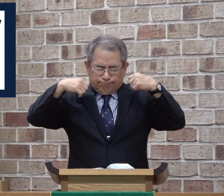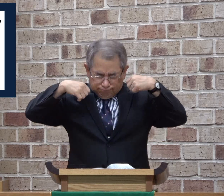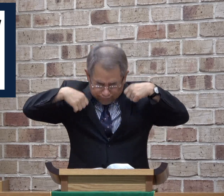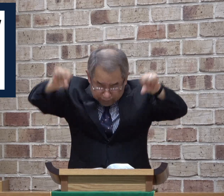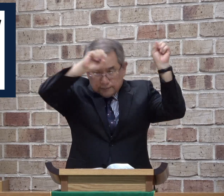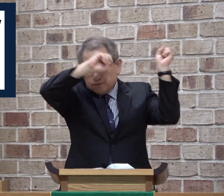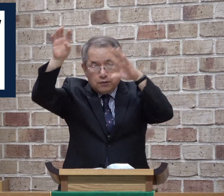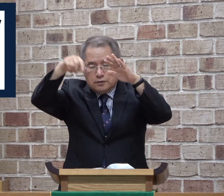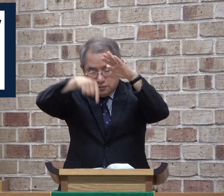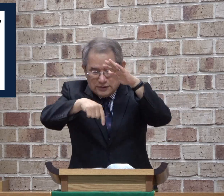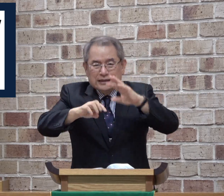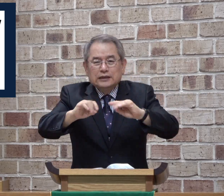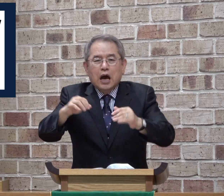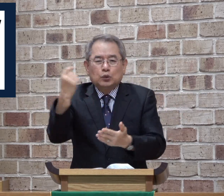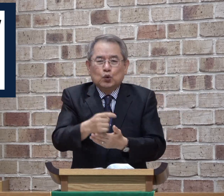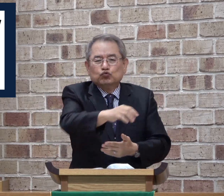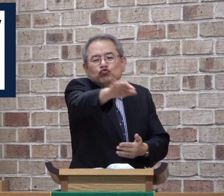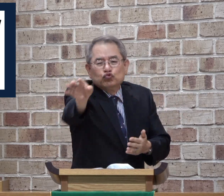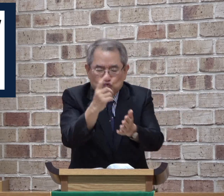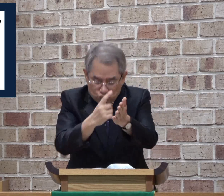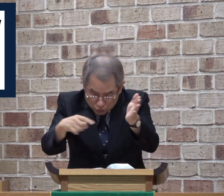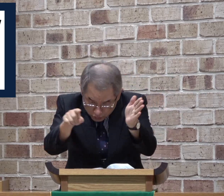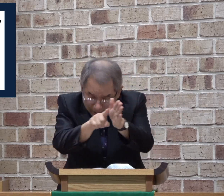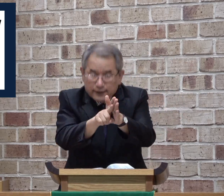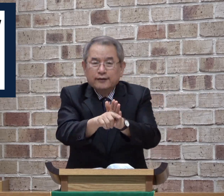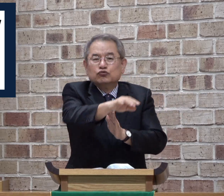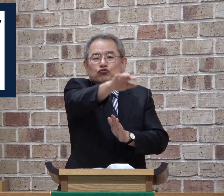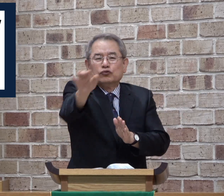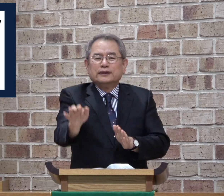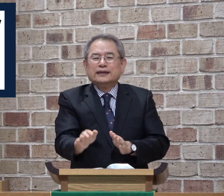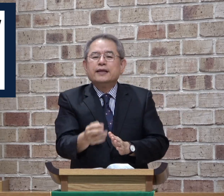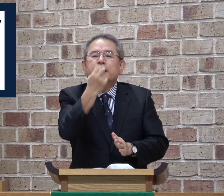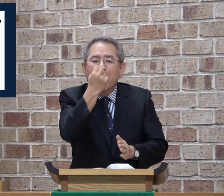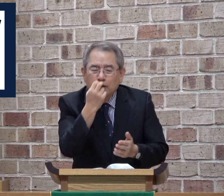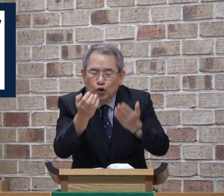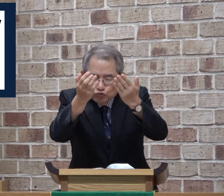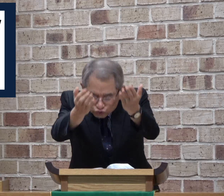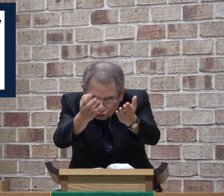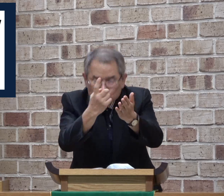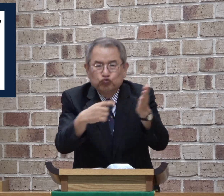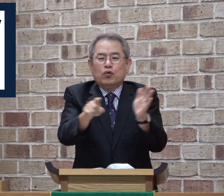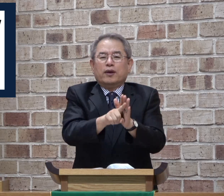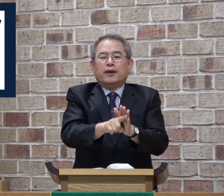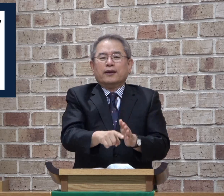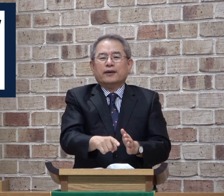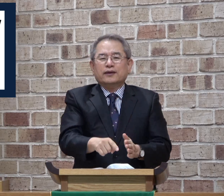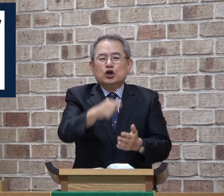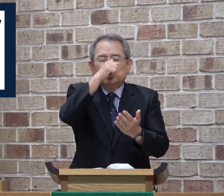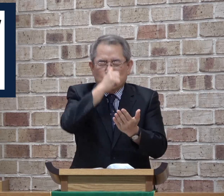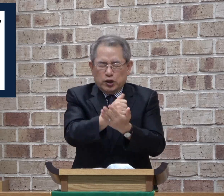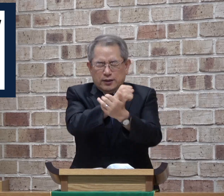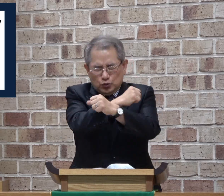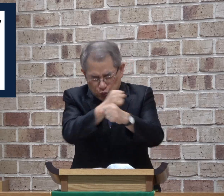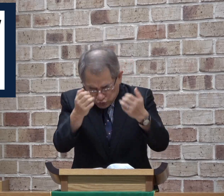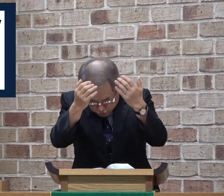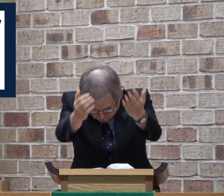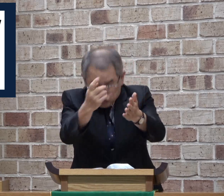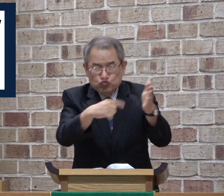다스리시고 계셔야 되는 분이신데 그 모든 지위를 내려놓으시고 우리를 위하여 생명을 주셨습니다. 죄를 용서하여